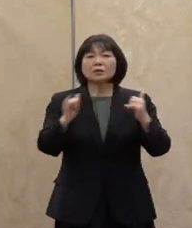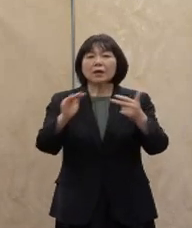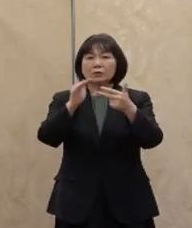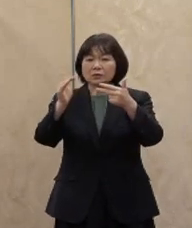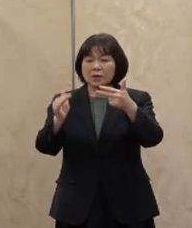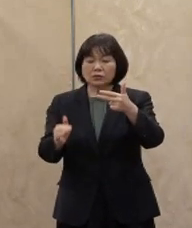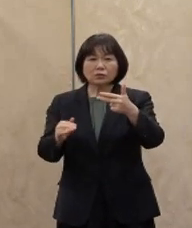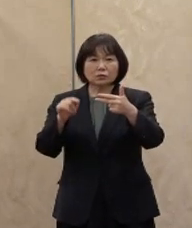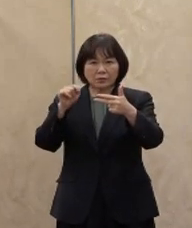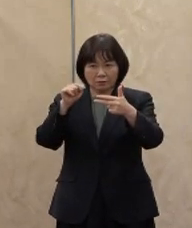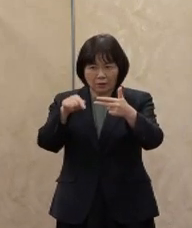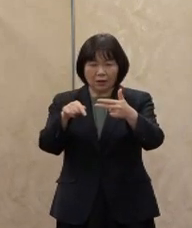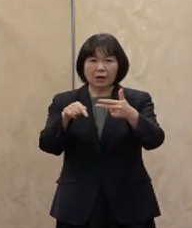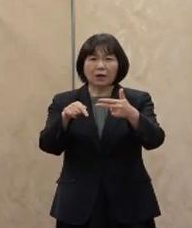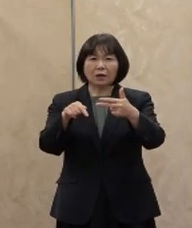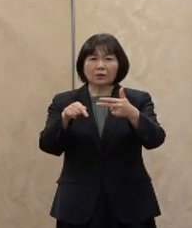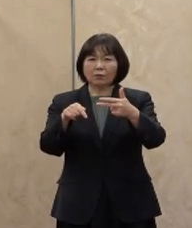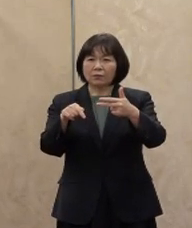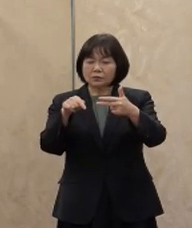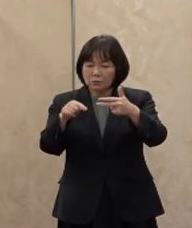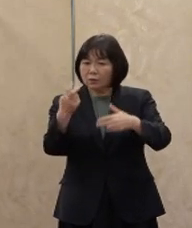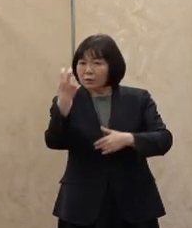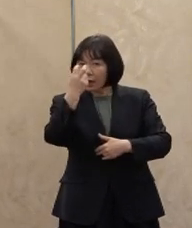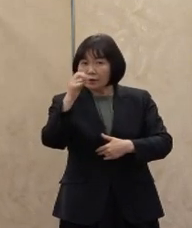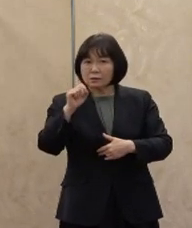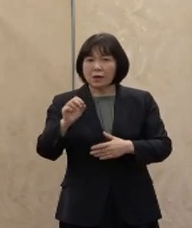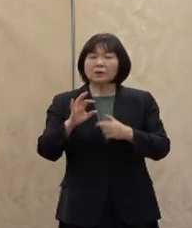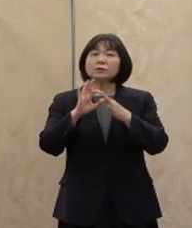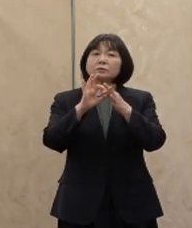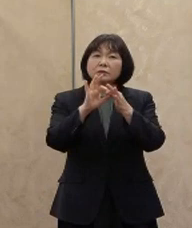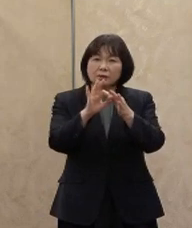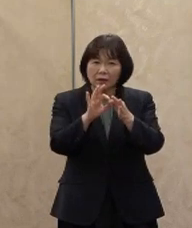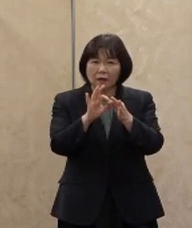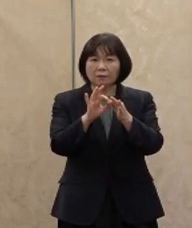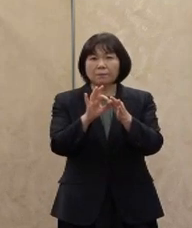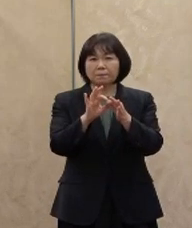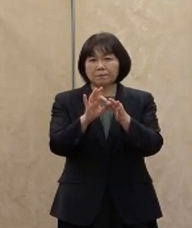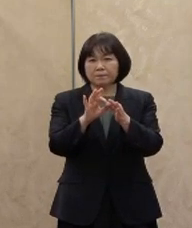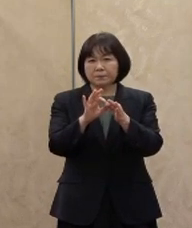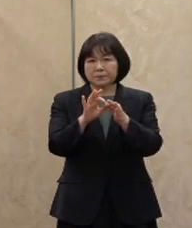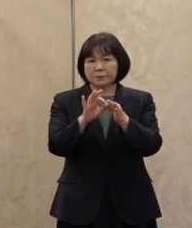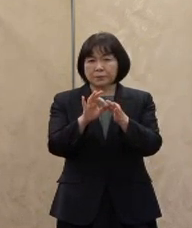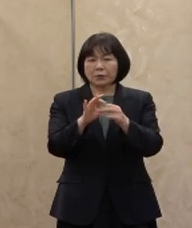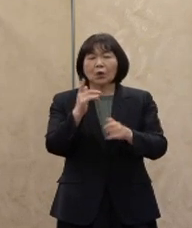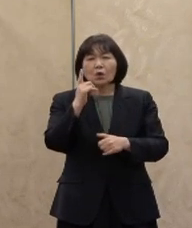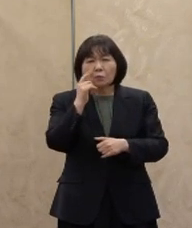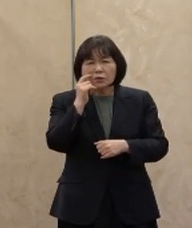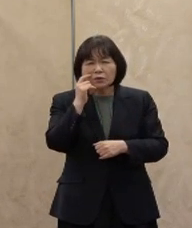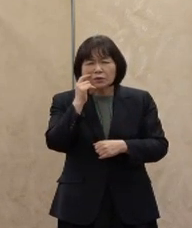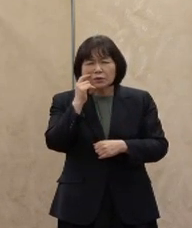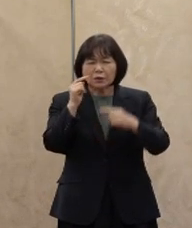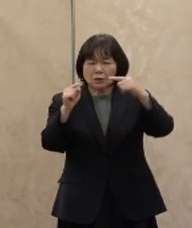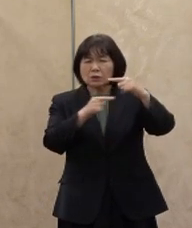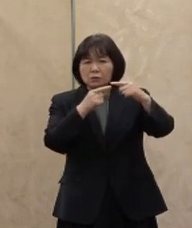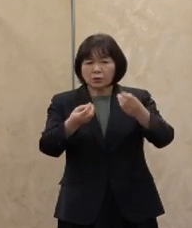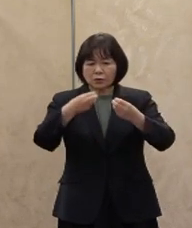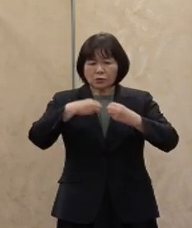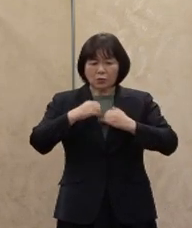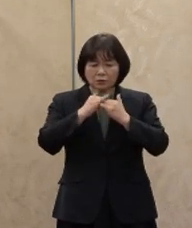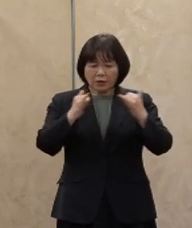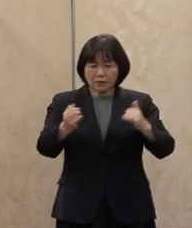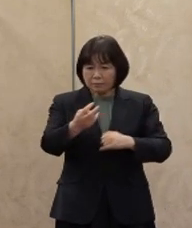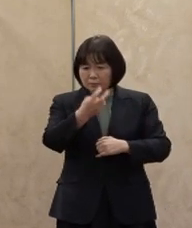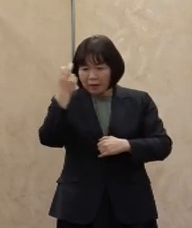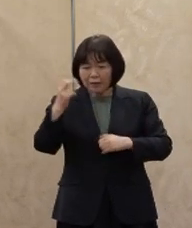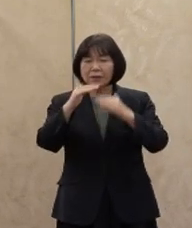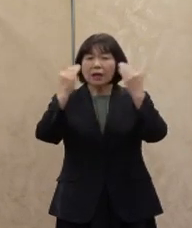はの検査ですけれども、今もし一人でも陽性者が出れば、これも全件検